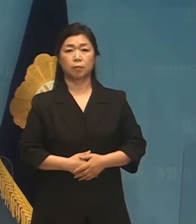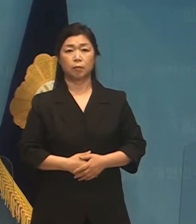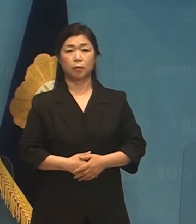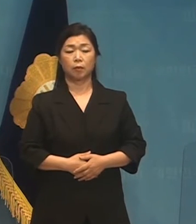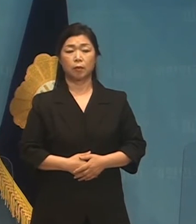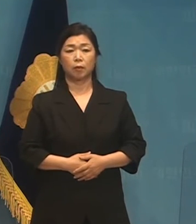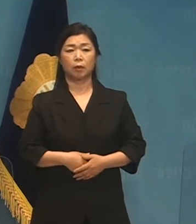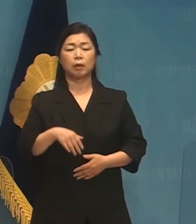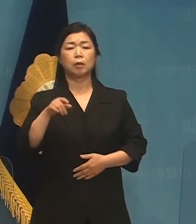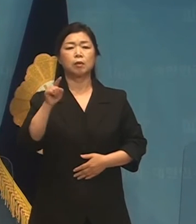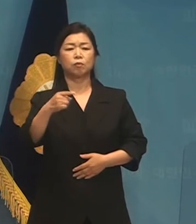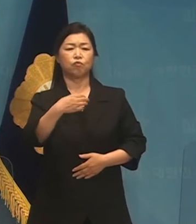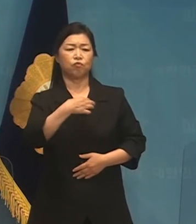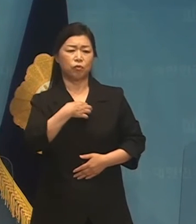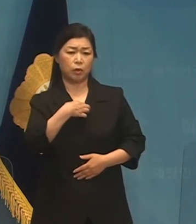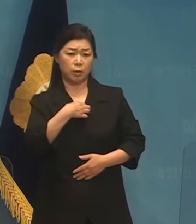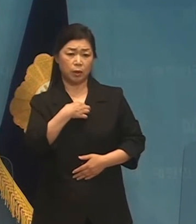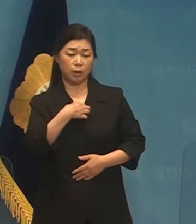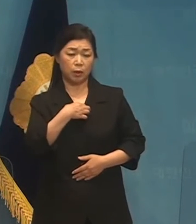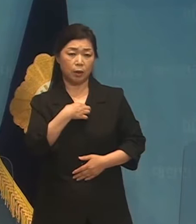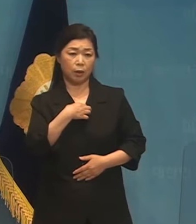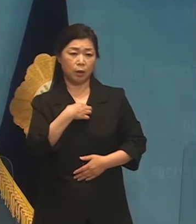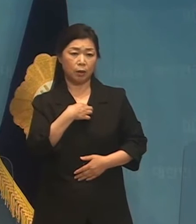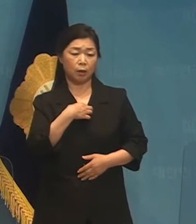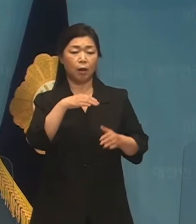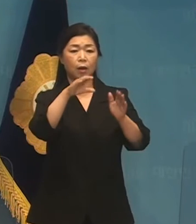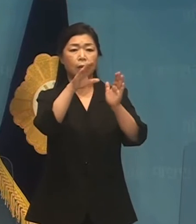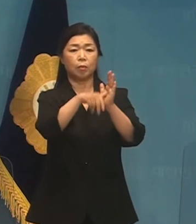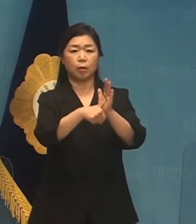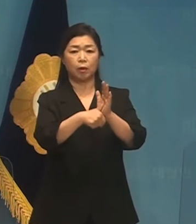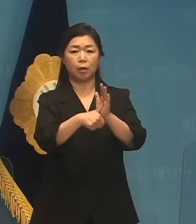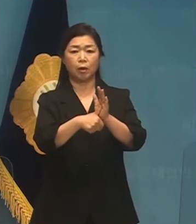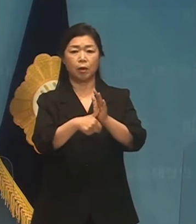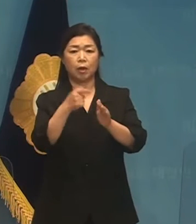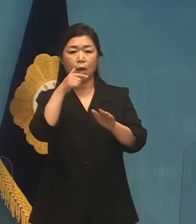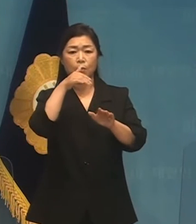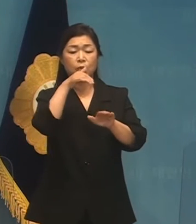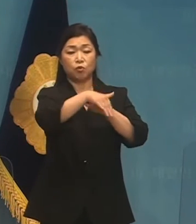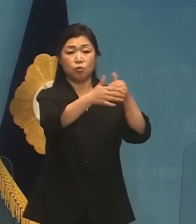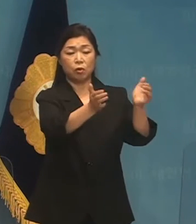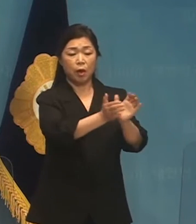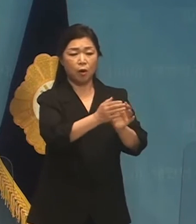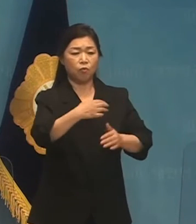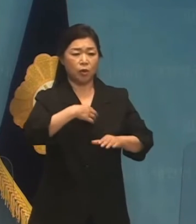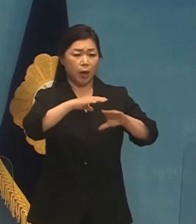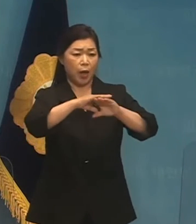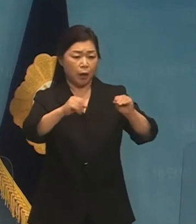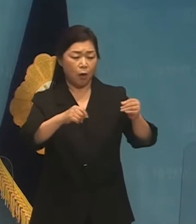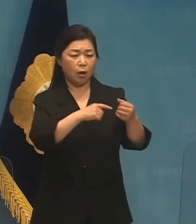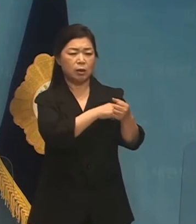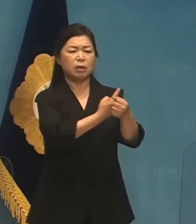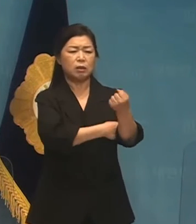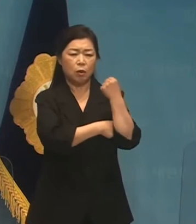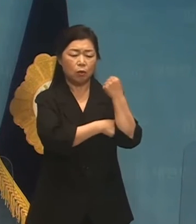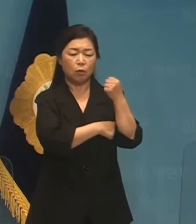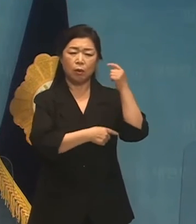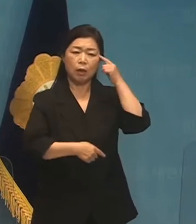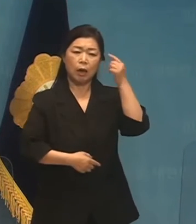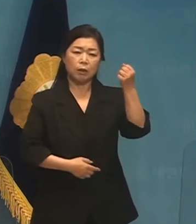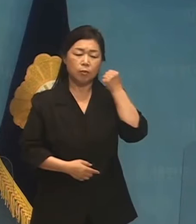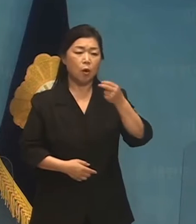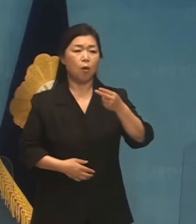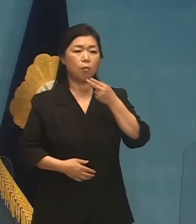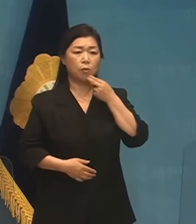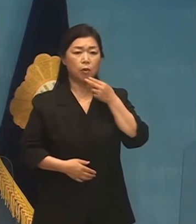이 미중의 위기 앞에 민주당은 위기를 해결할 능력도 의지도 없음을 다시